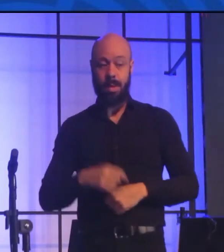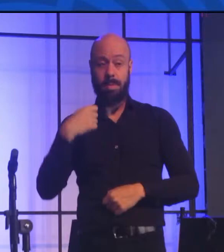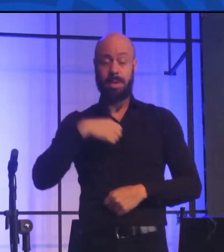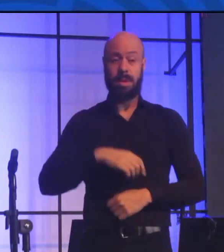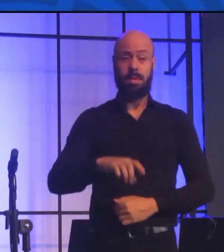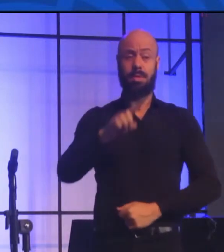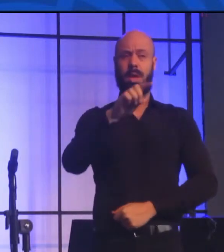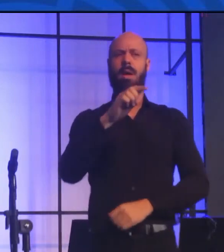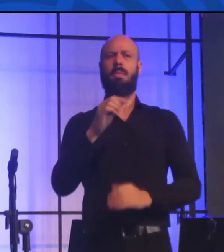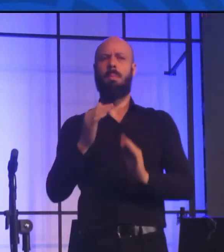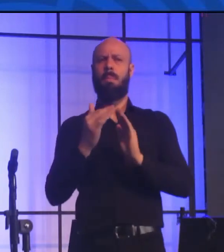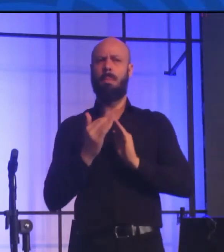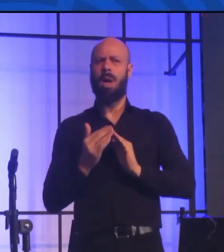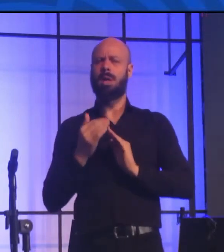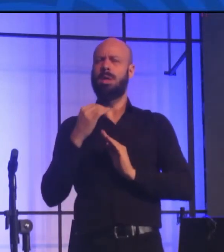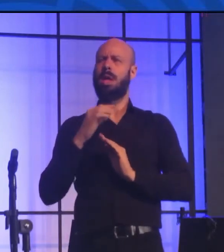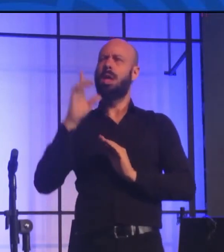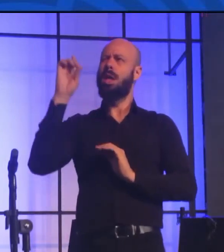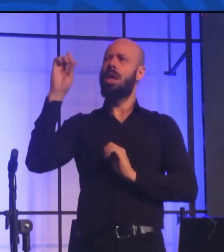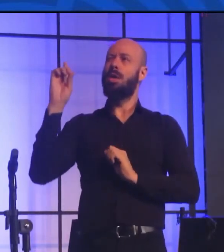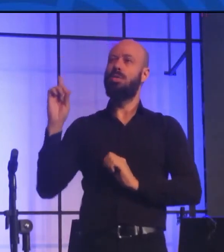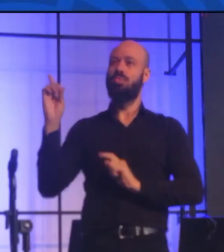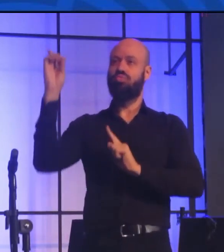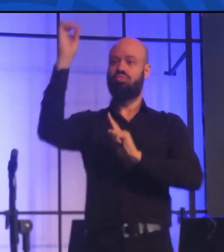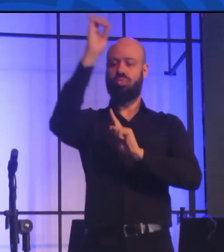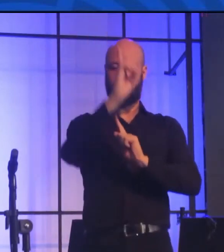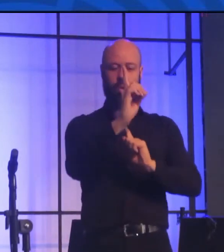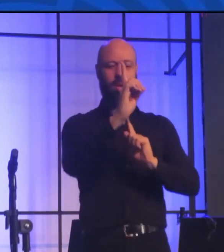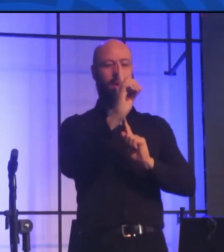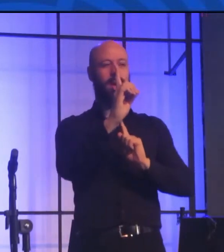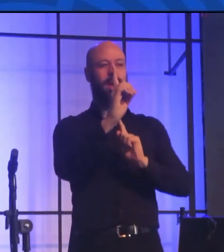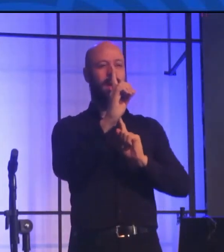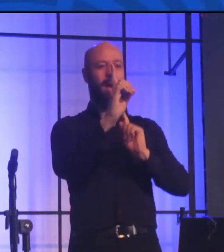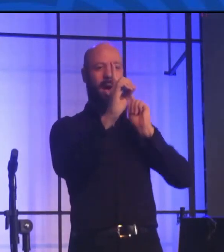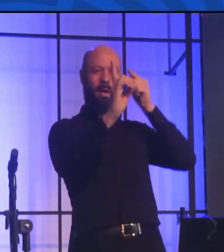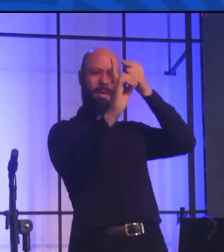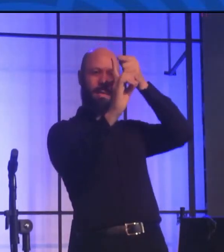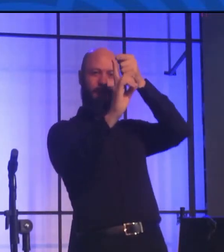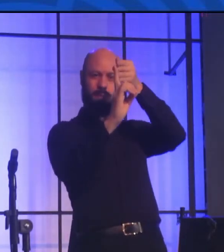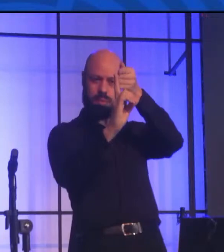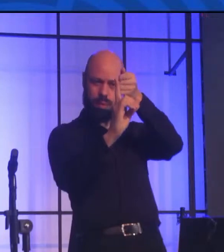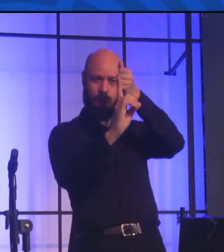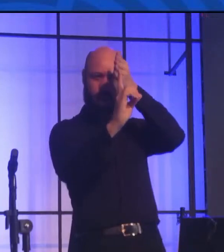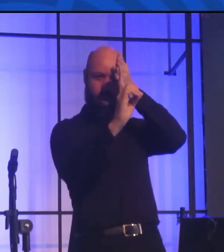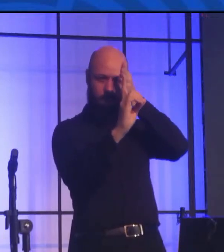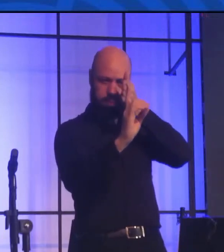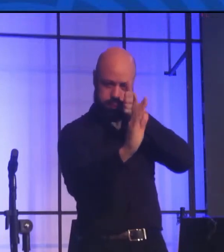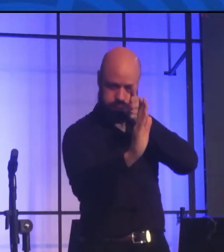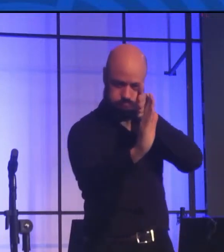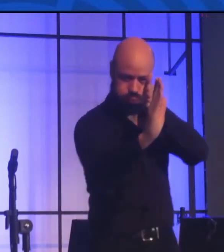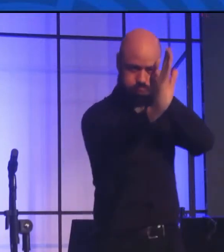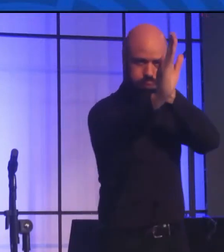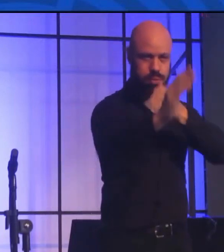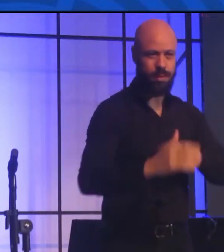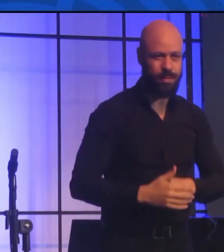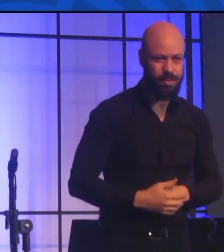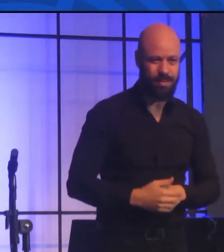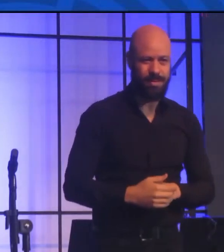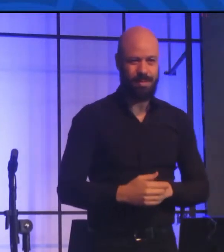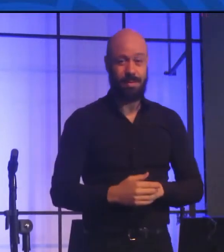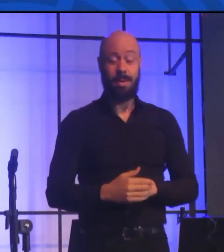se empolgam momentaneamente, sentem algo momentaneamente, têm uma permissão e